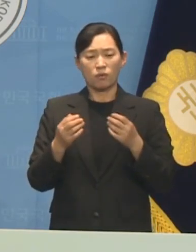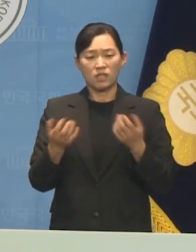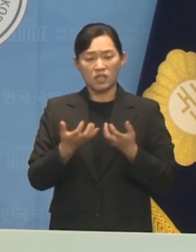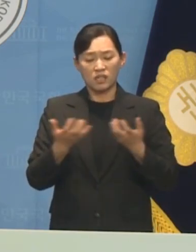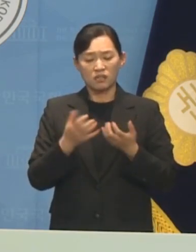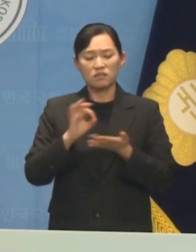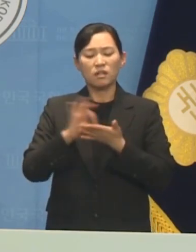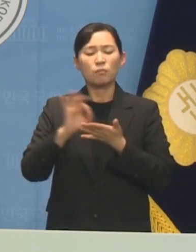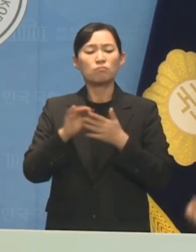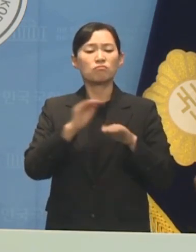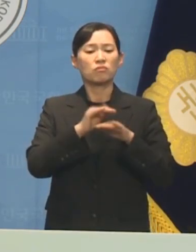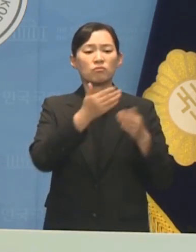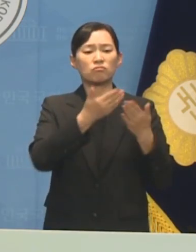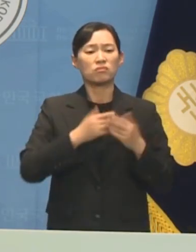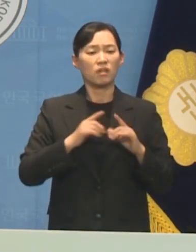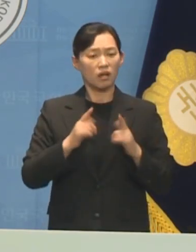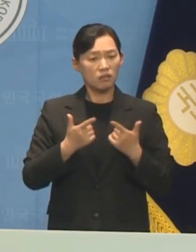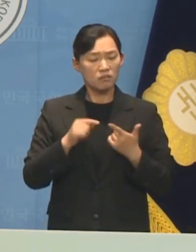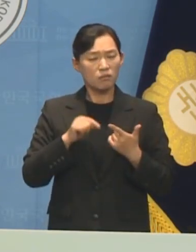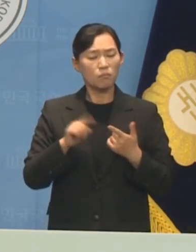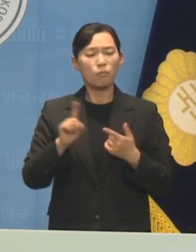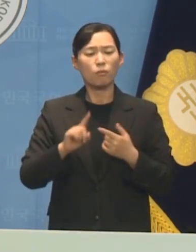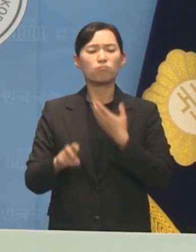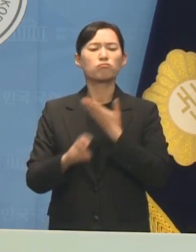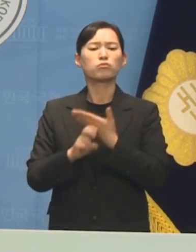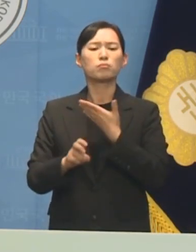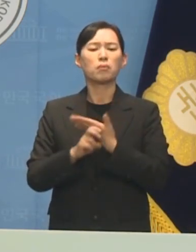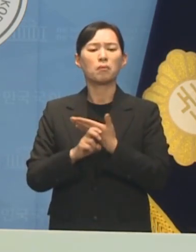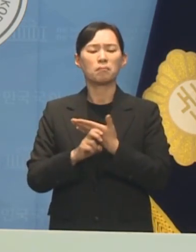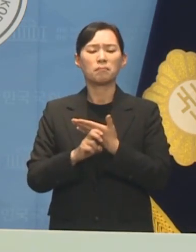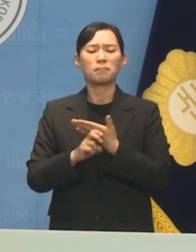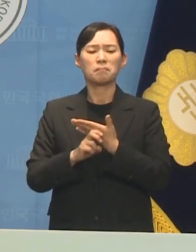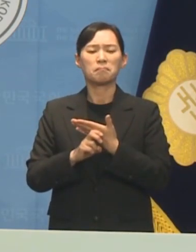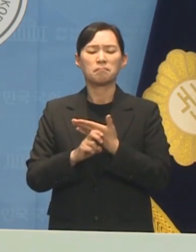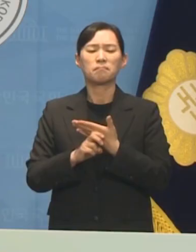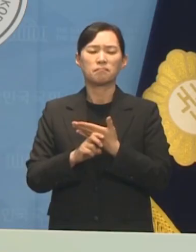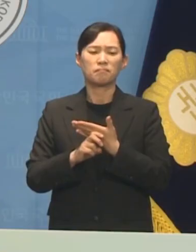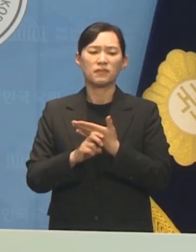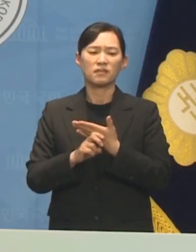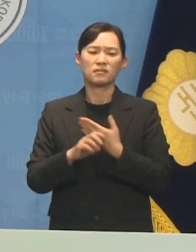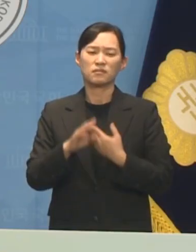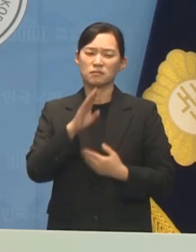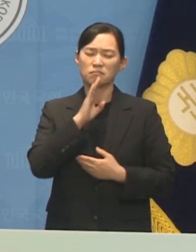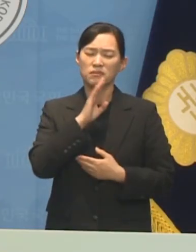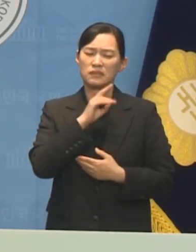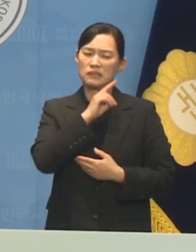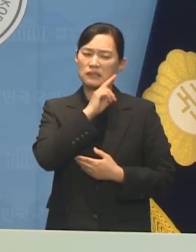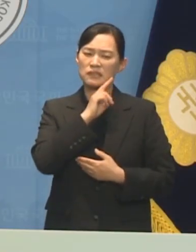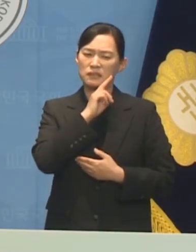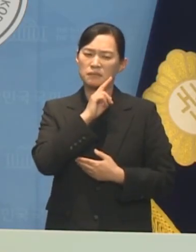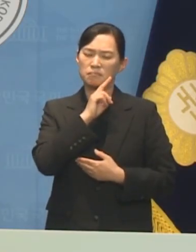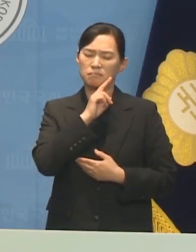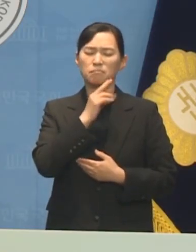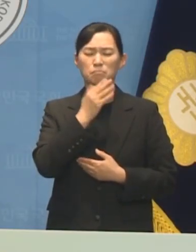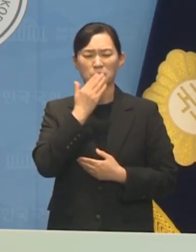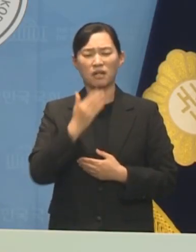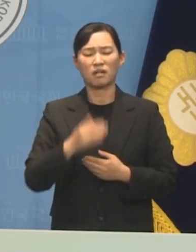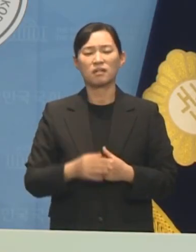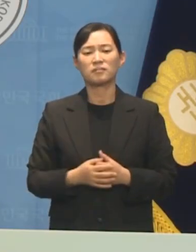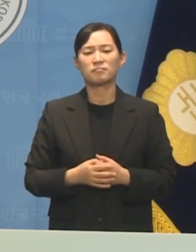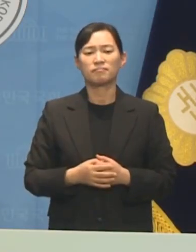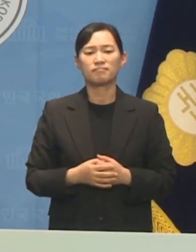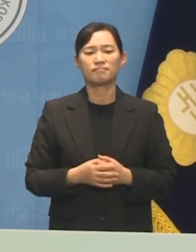것은 불법과 편법, 탈법이 자행되고 있다는 합리적인 의심을 할 수밖에